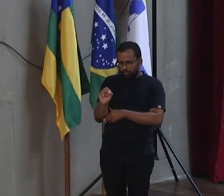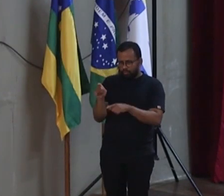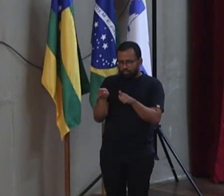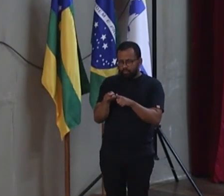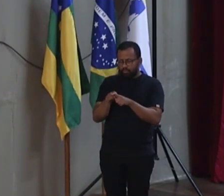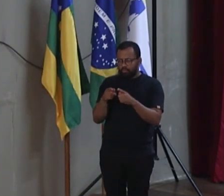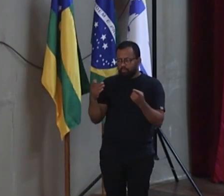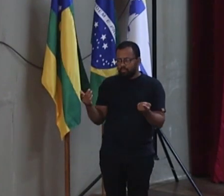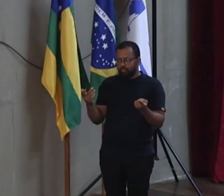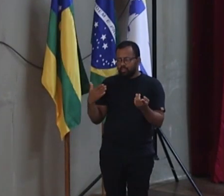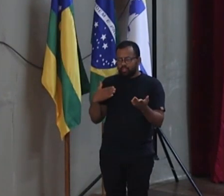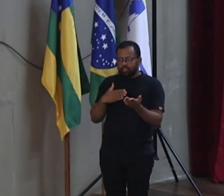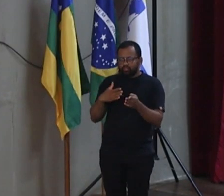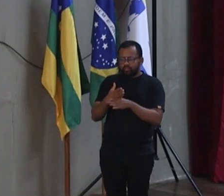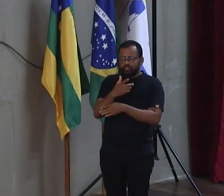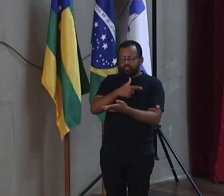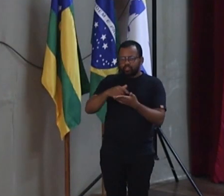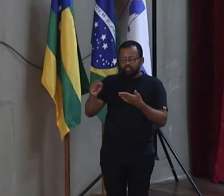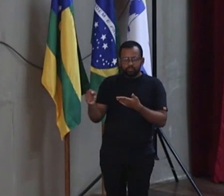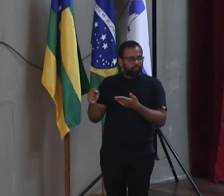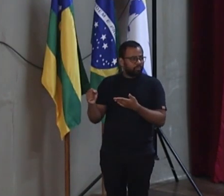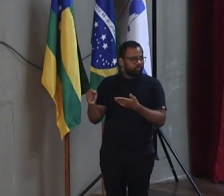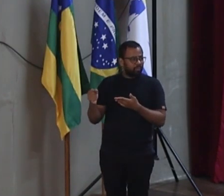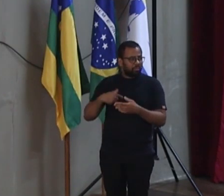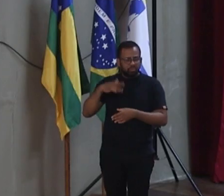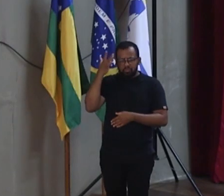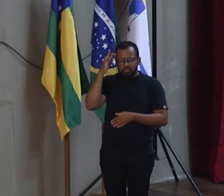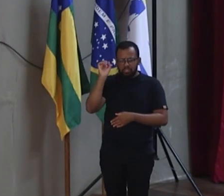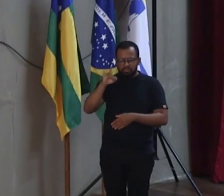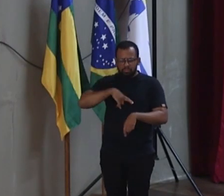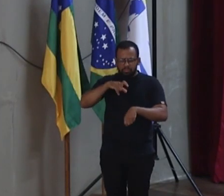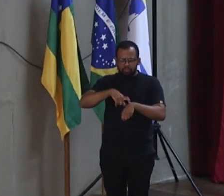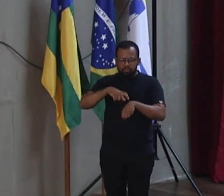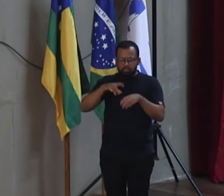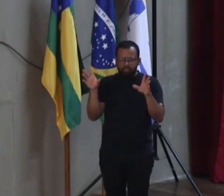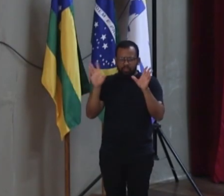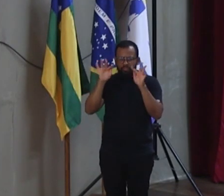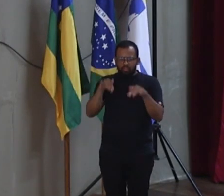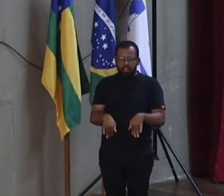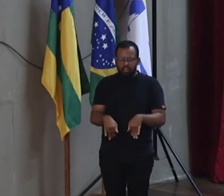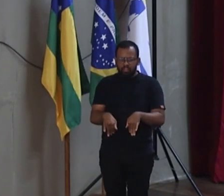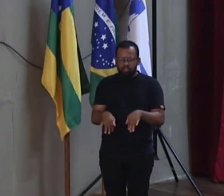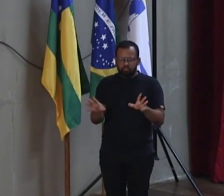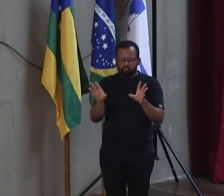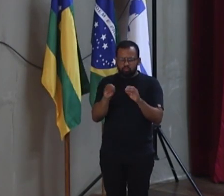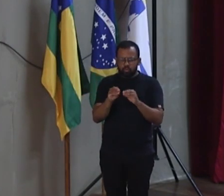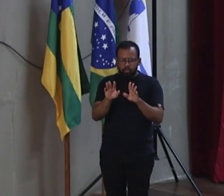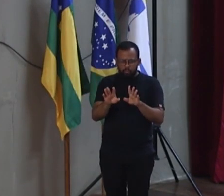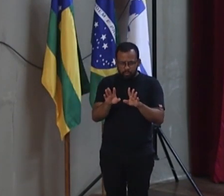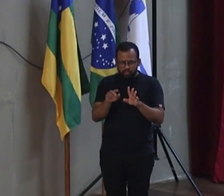e entro na ALAB e sua gênese. Não sei se terei tempo para considerações transitórias, mas daí eu